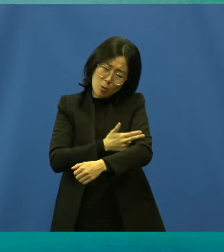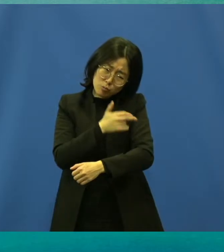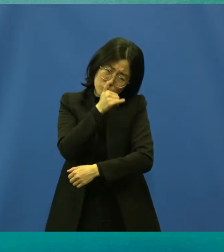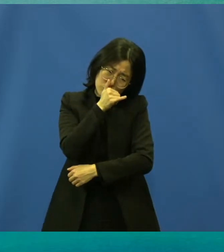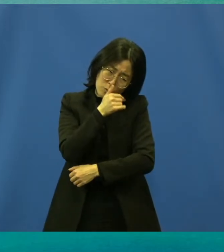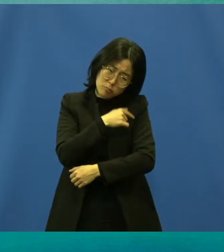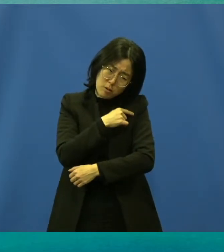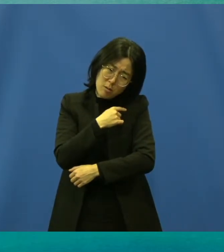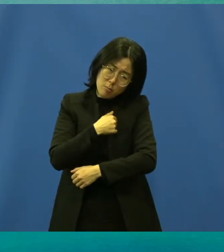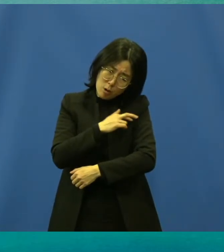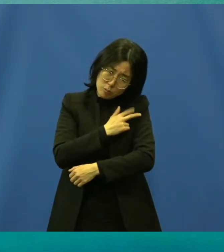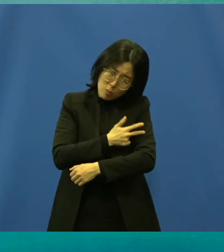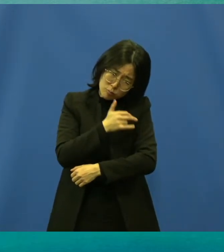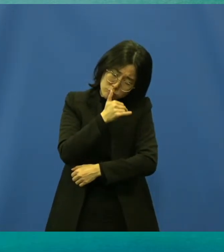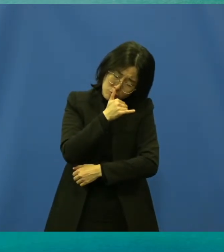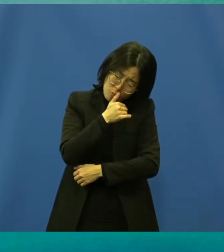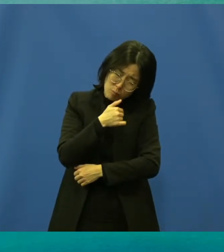많고